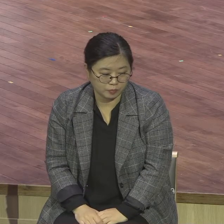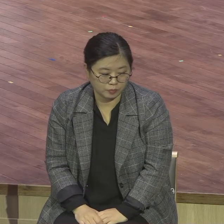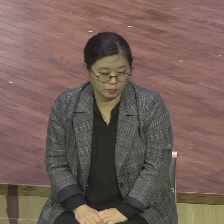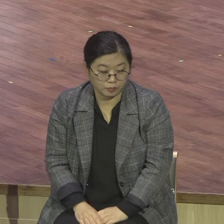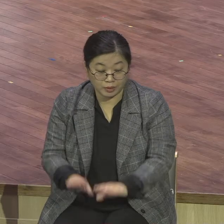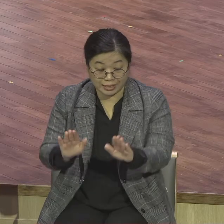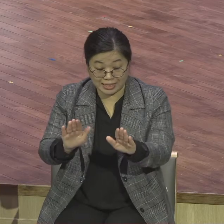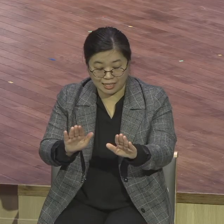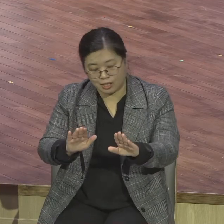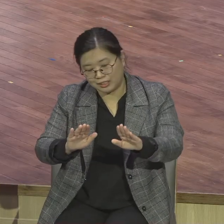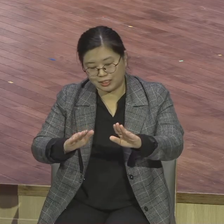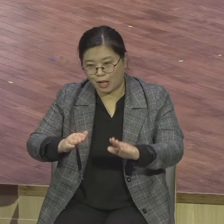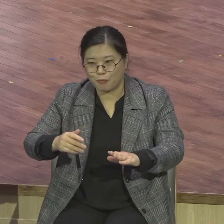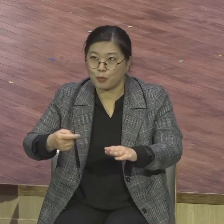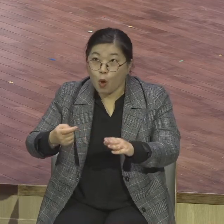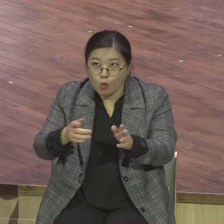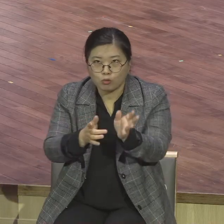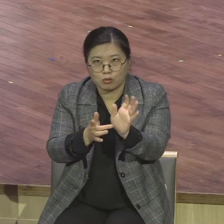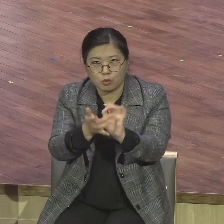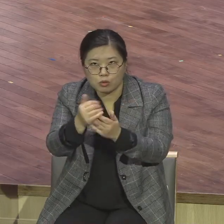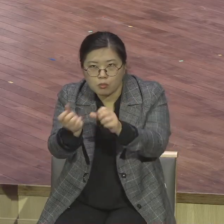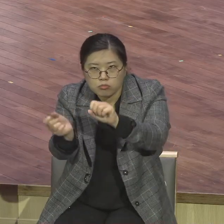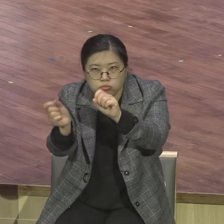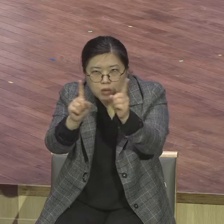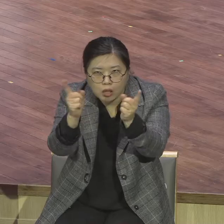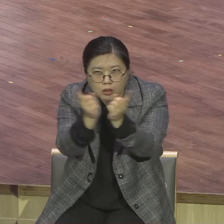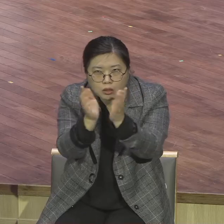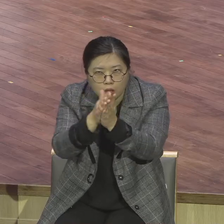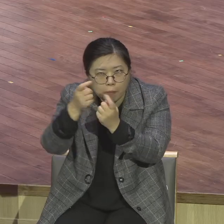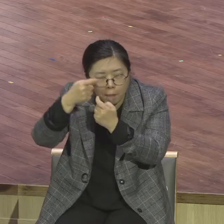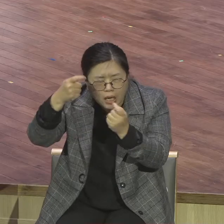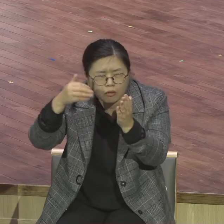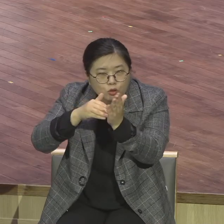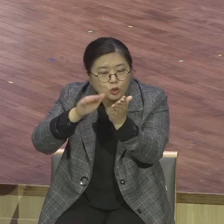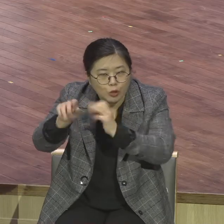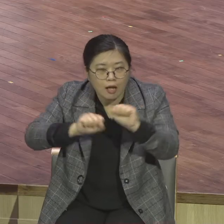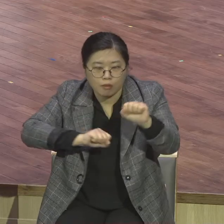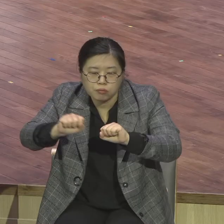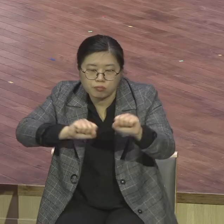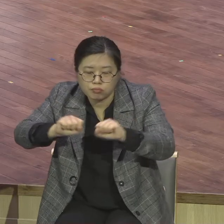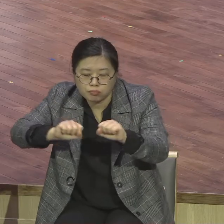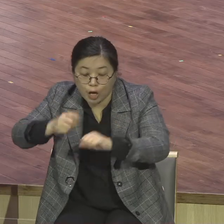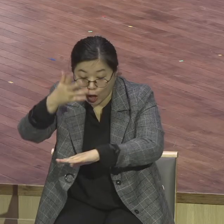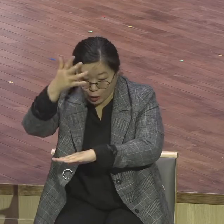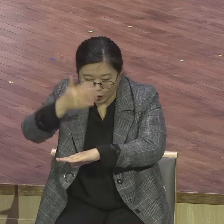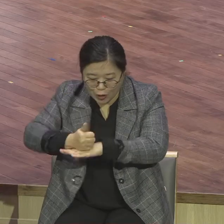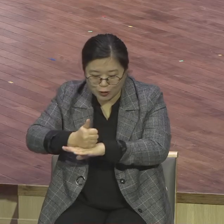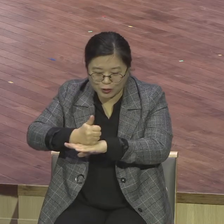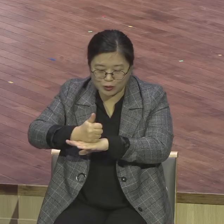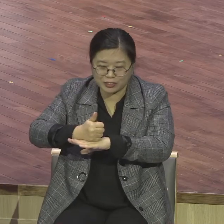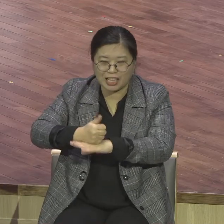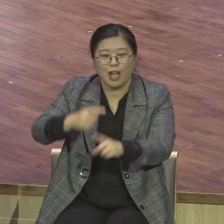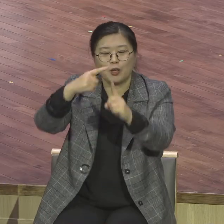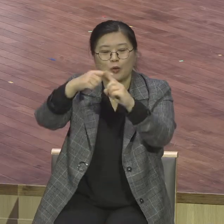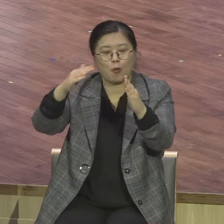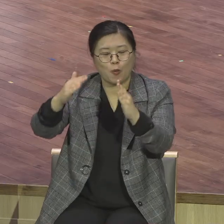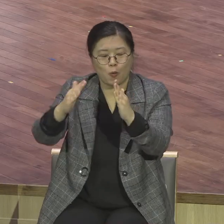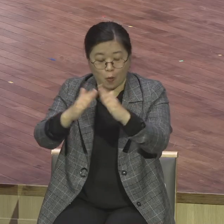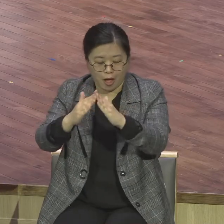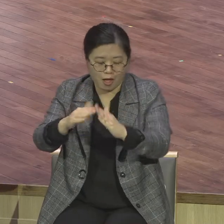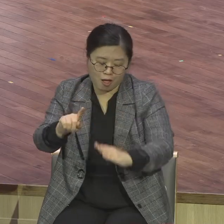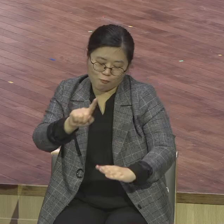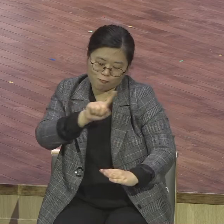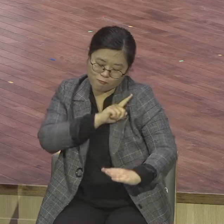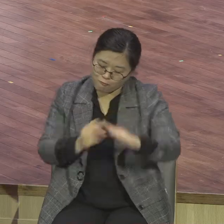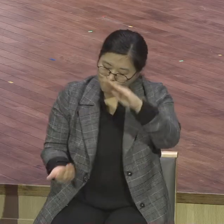지도자로 그렇게 쓰임받게 되었고 사도행전 15장에 보면 예루살렘